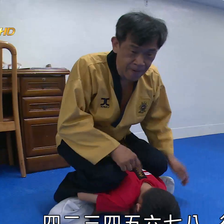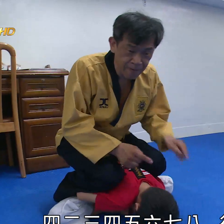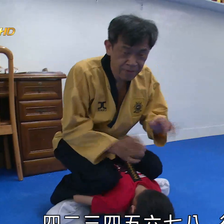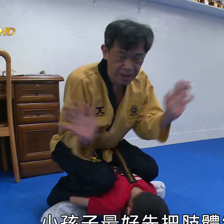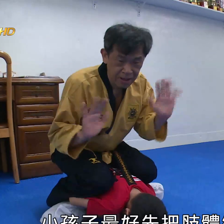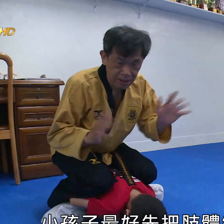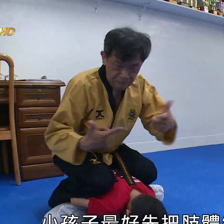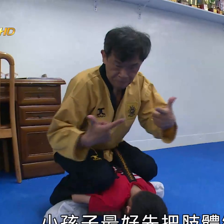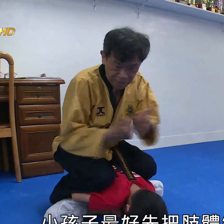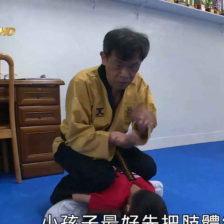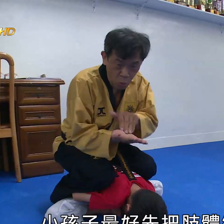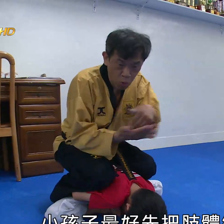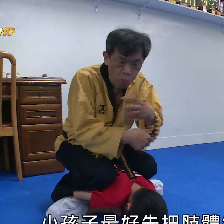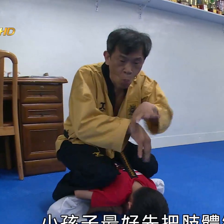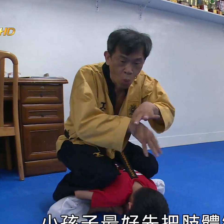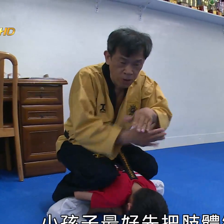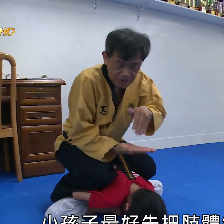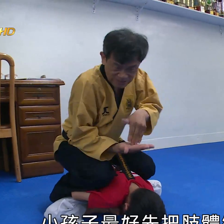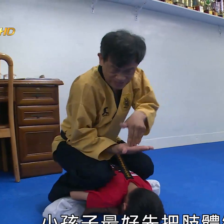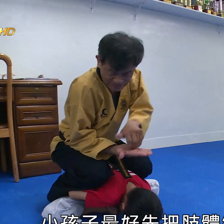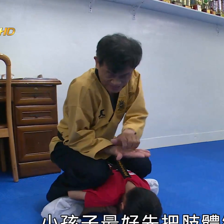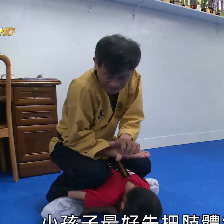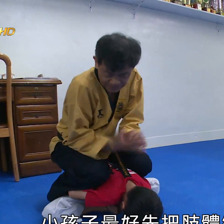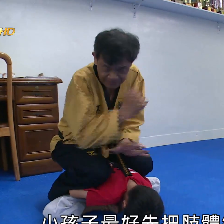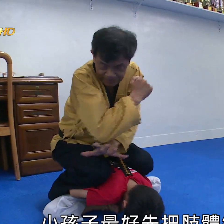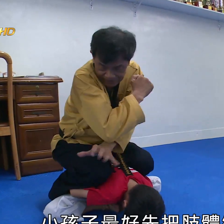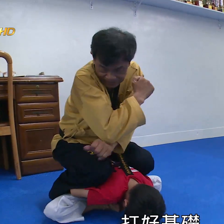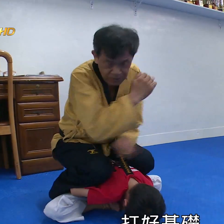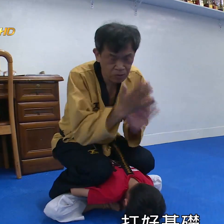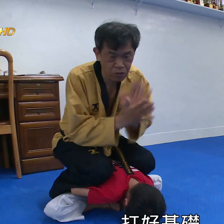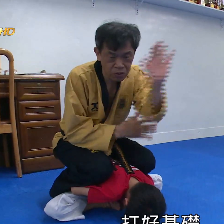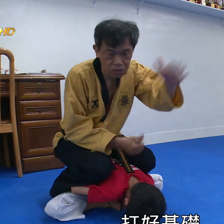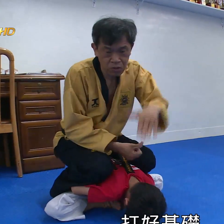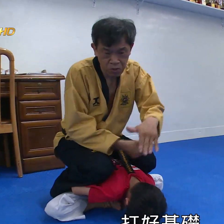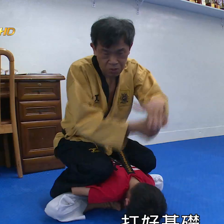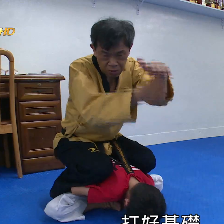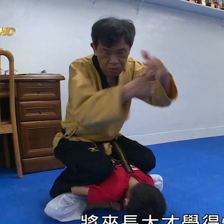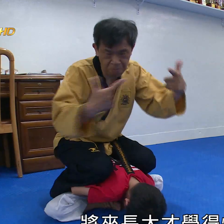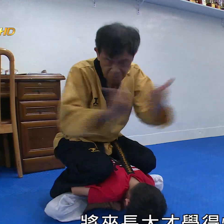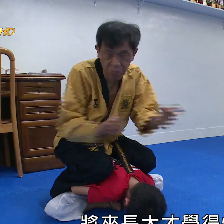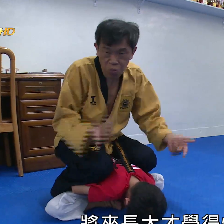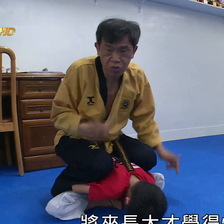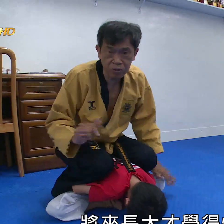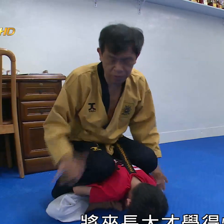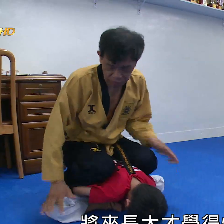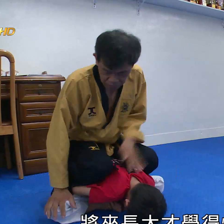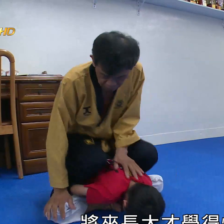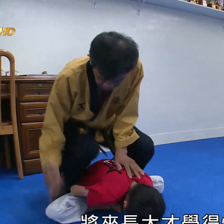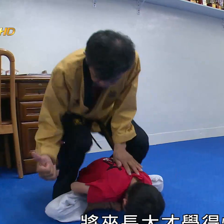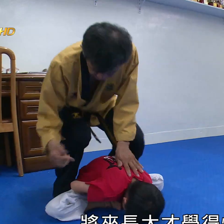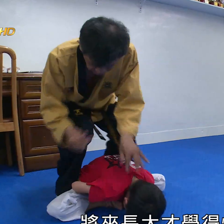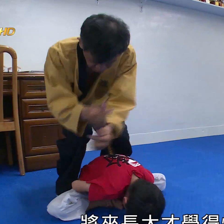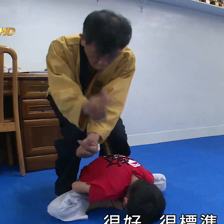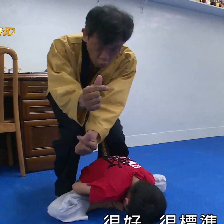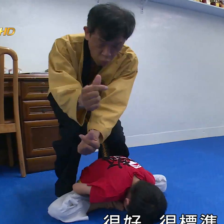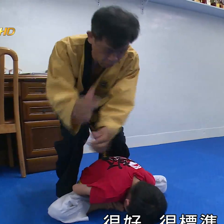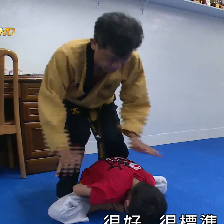小孩子啊，最好先把肢体练柔软，打好基础，将来长大呢才学得快。很好，很标